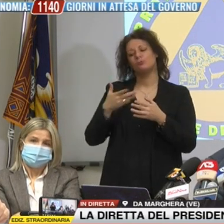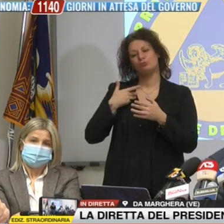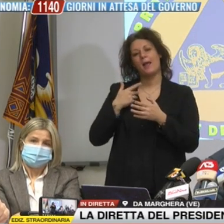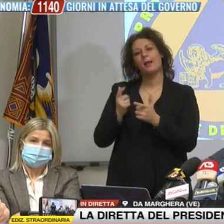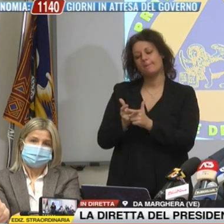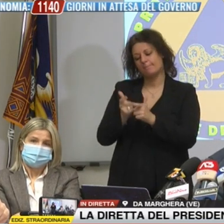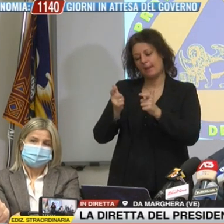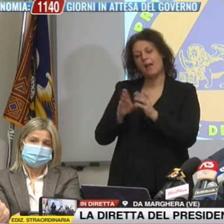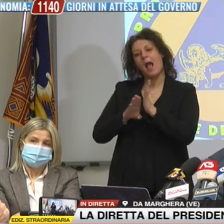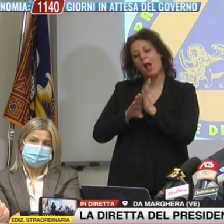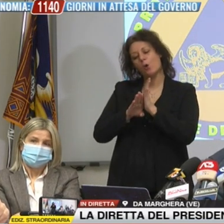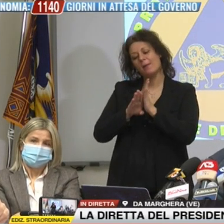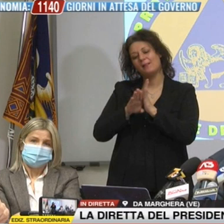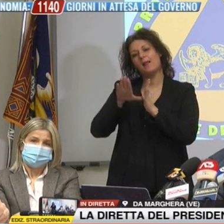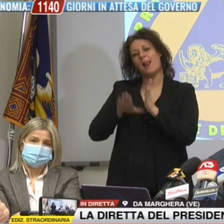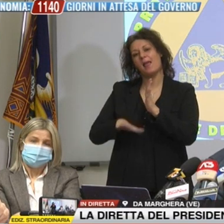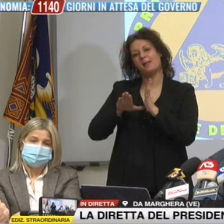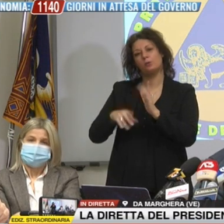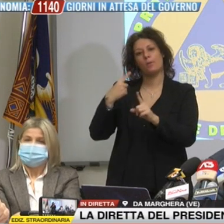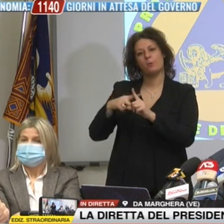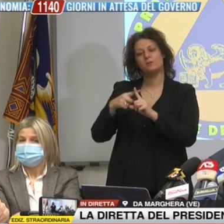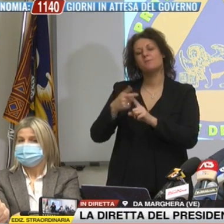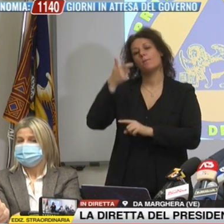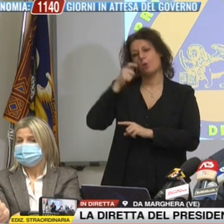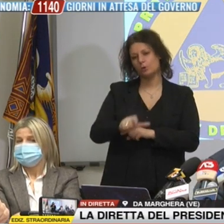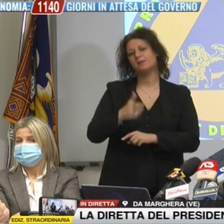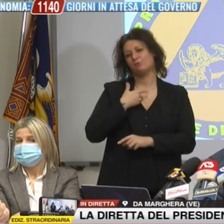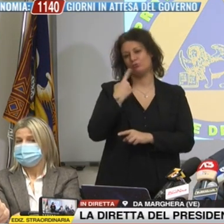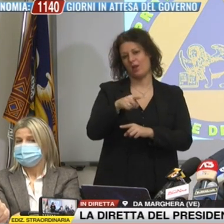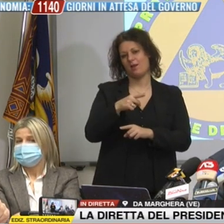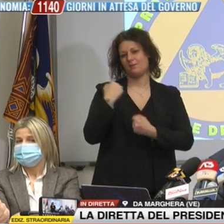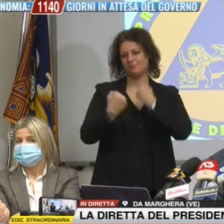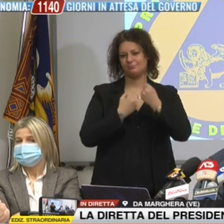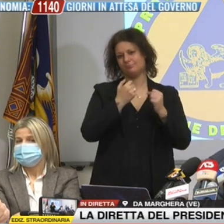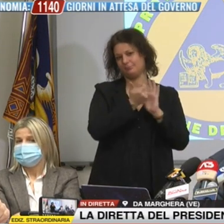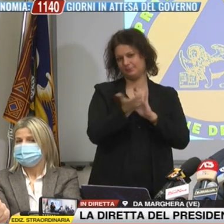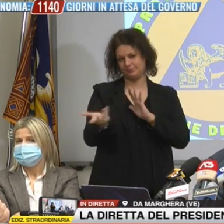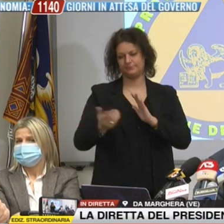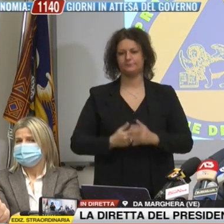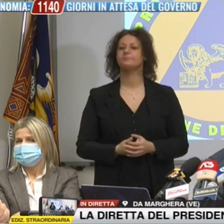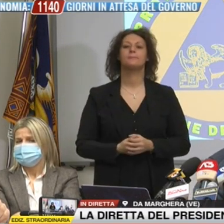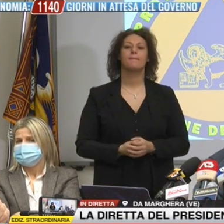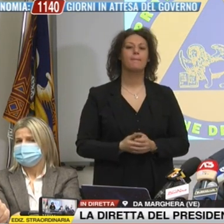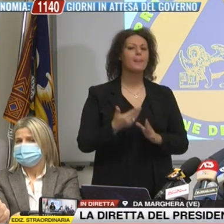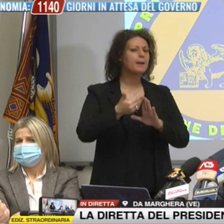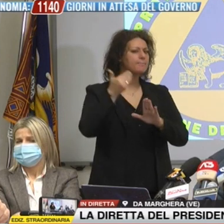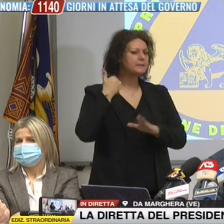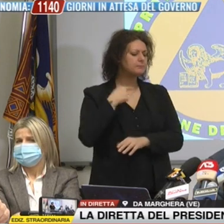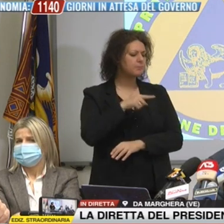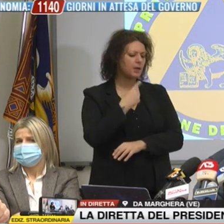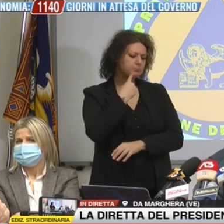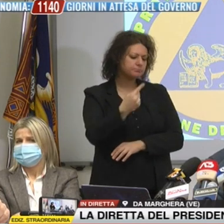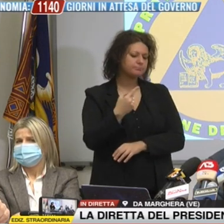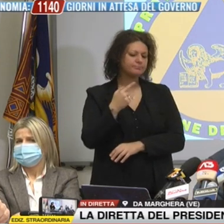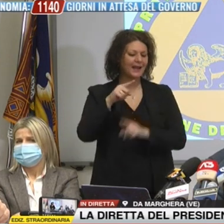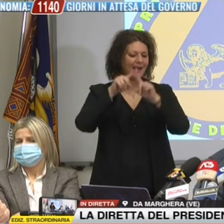incremento minore dei positivi. Io non so se esistano degli studi a riguardo, ma per esempio recarsi, prima parlavamo degli assembramenti all'interno